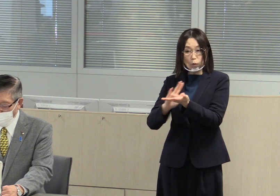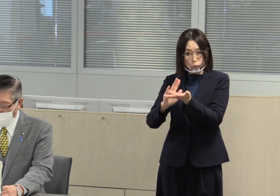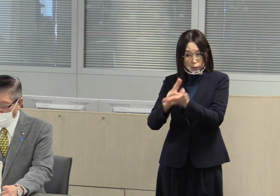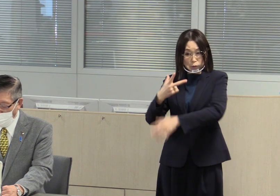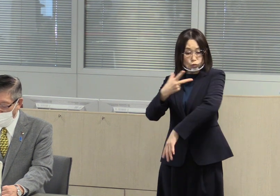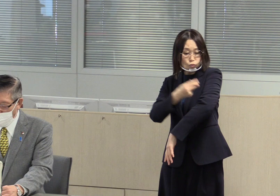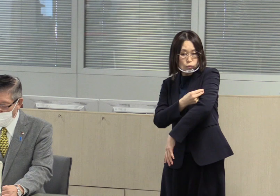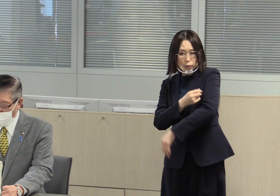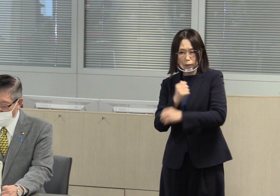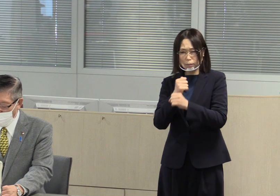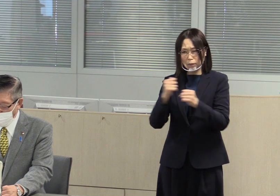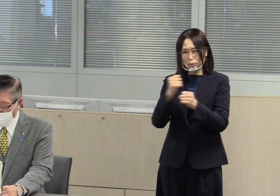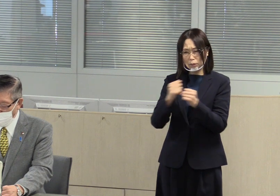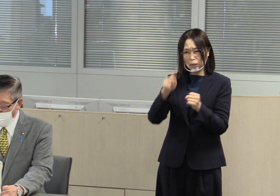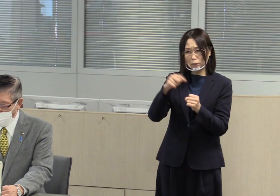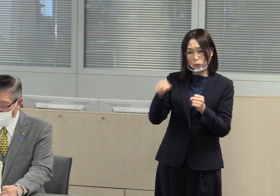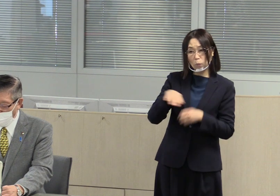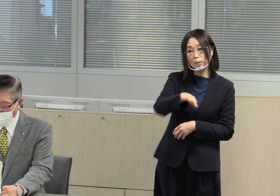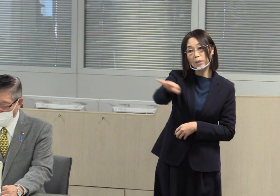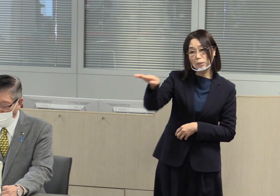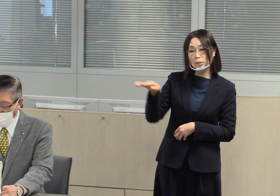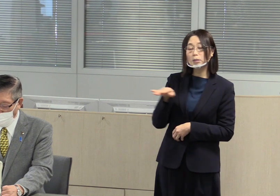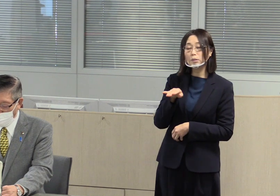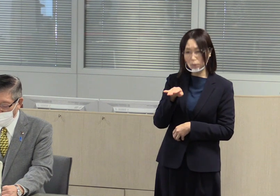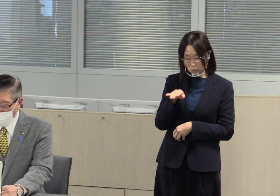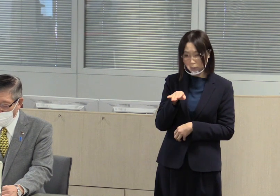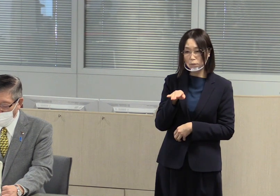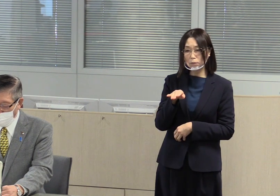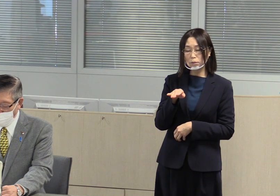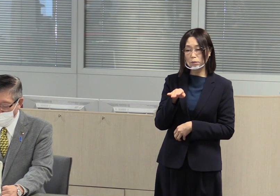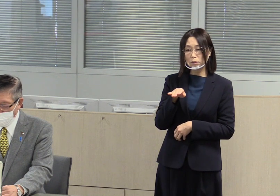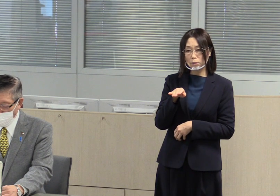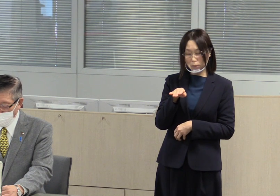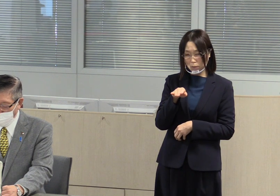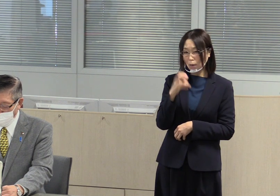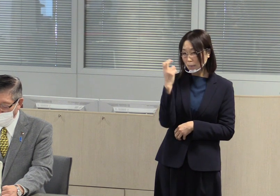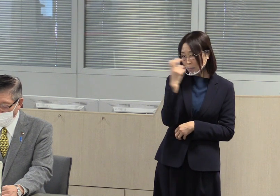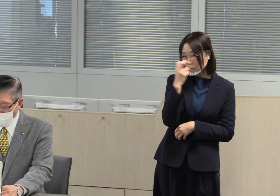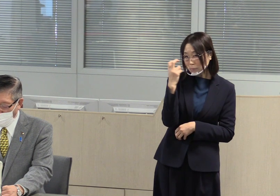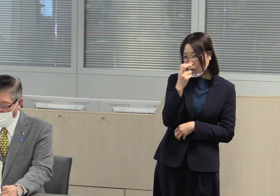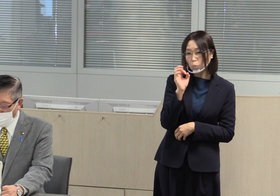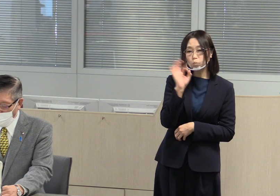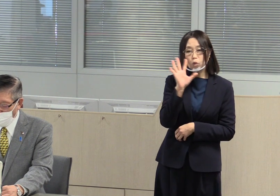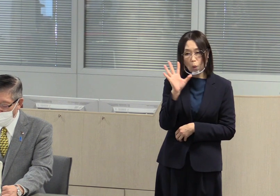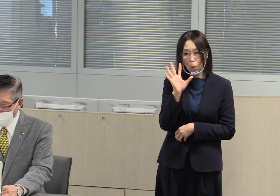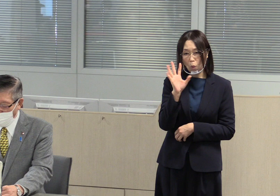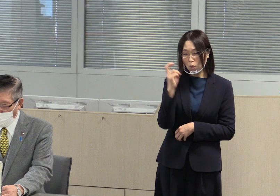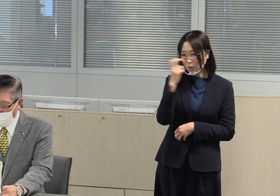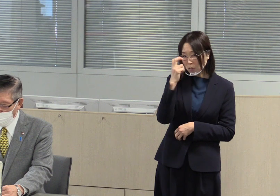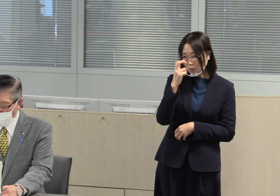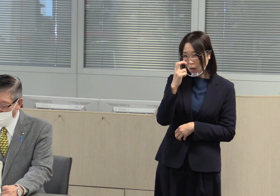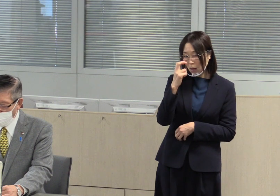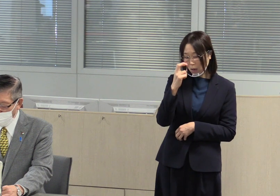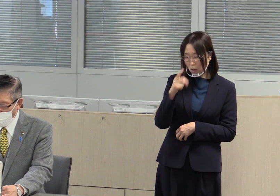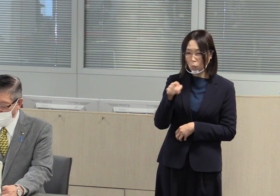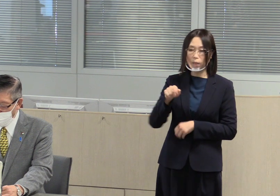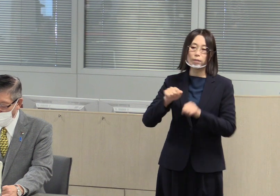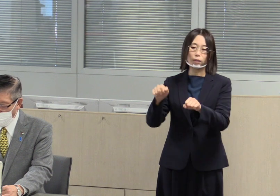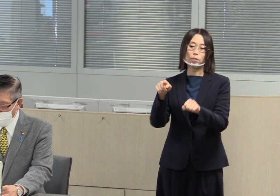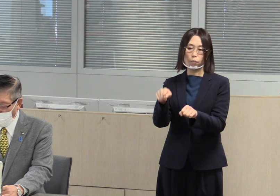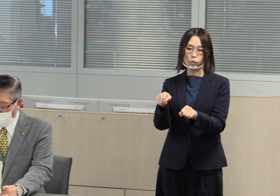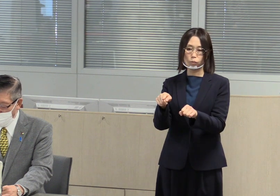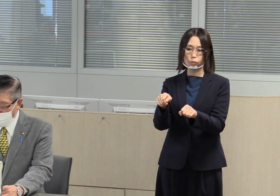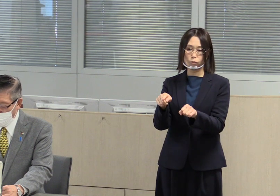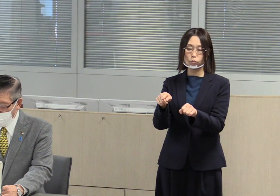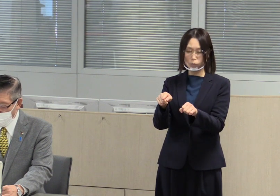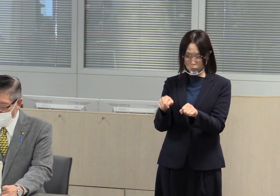ッケージ等で必要となります検査を無料化する取り組みを開始しておりございますが、こうしたオミクロン株の状況の